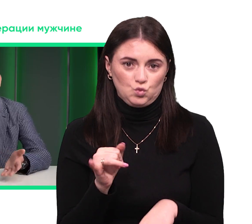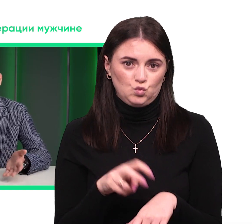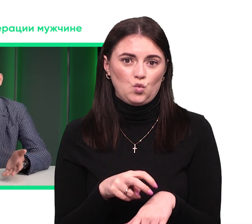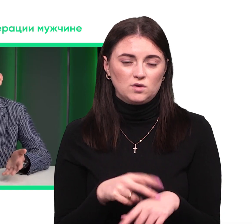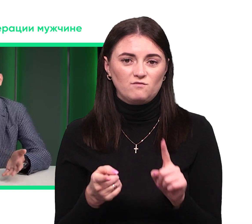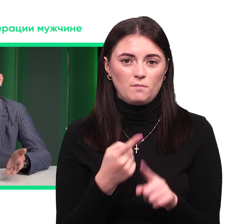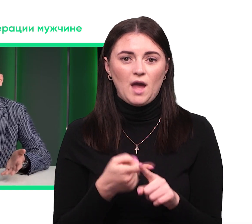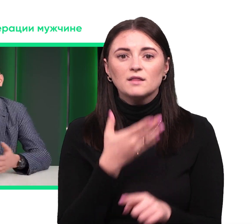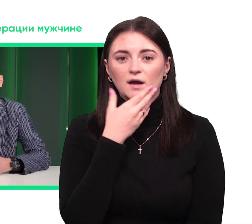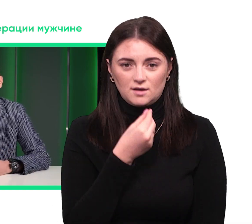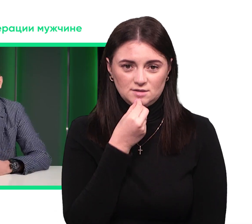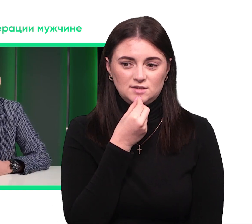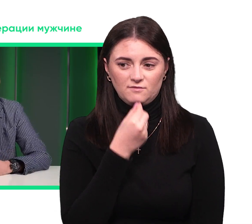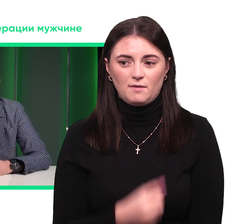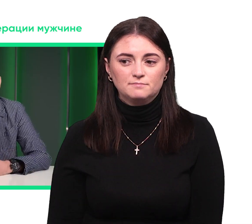ну, во-первых, это красиво».